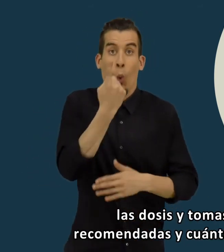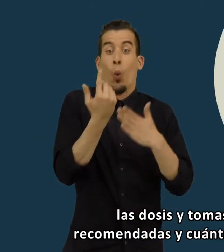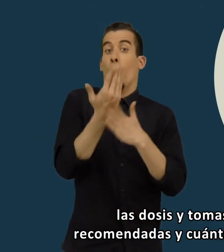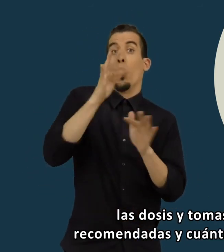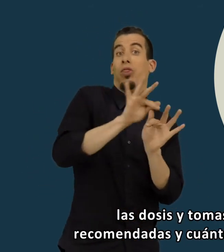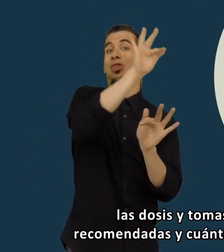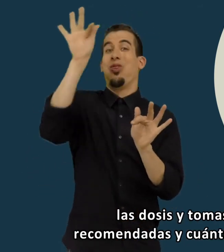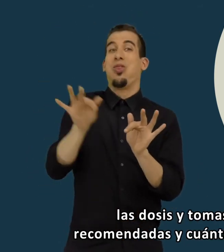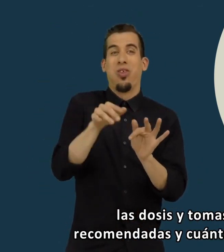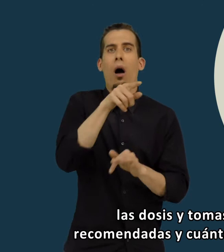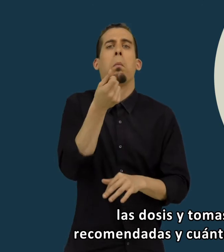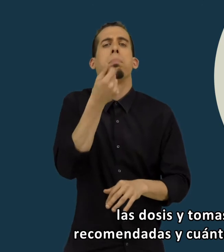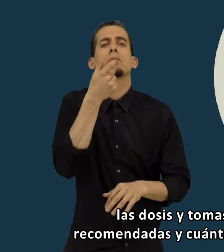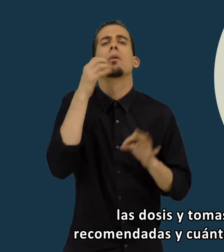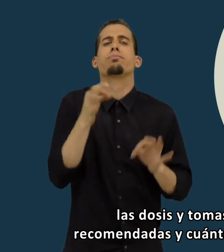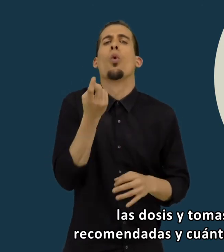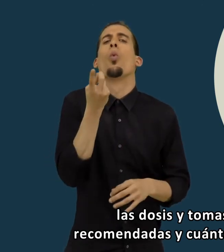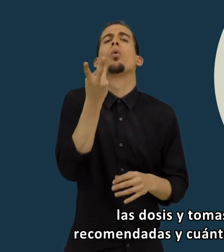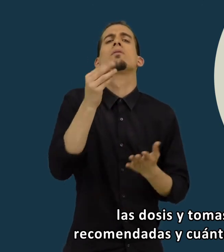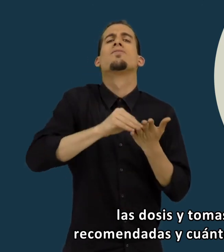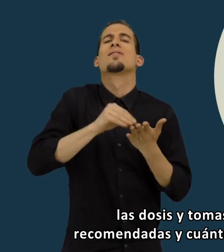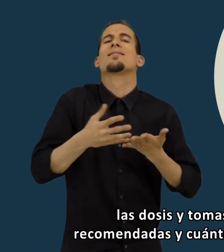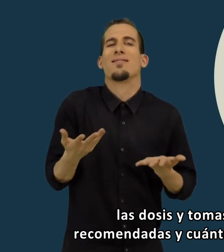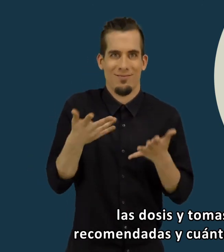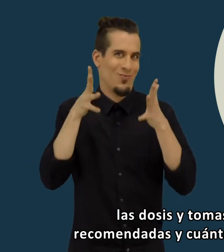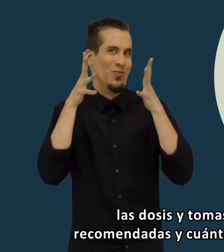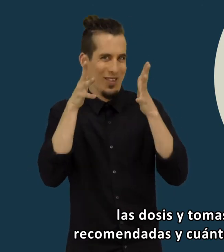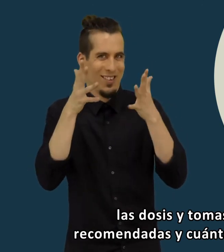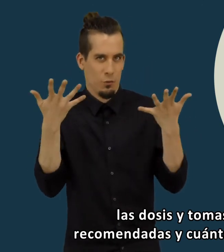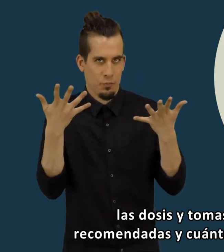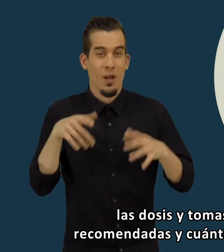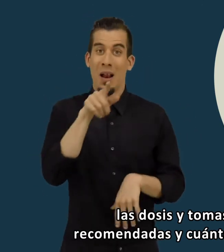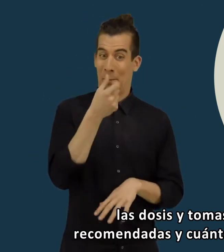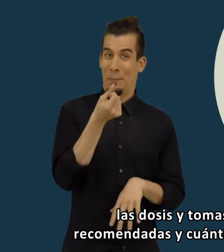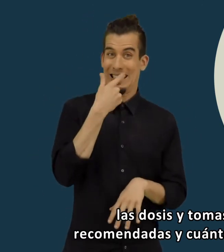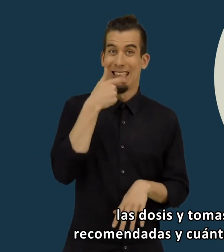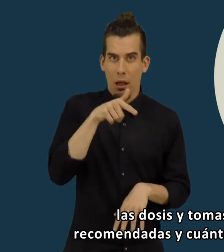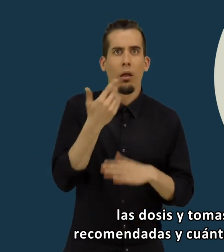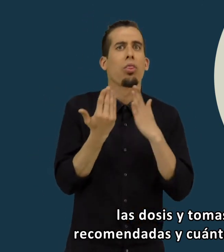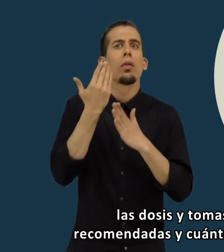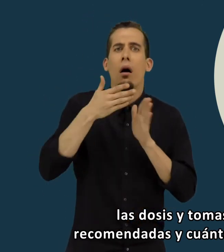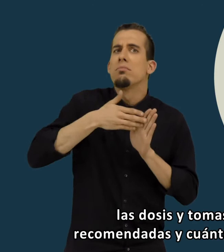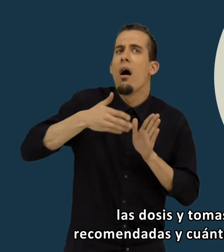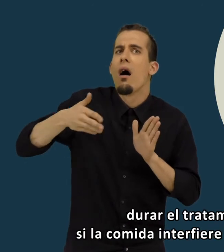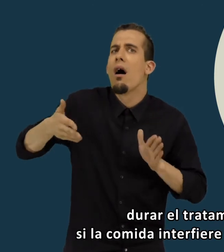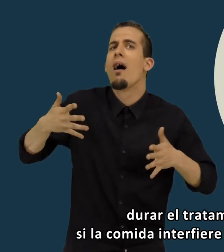y tomas diarias recomendadas, y cuánto tiempo debe durar el tratamiento.